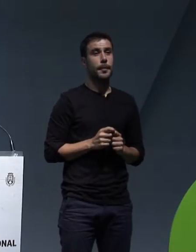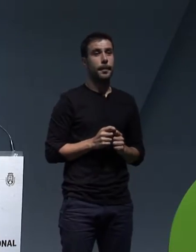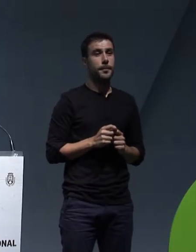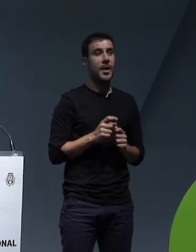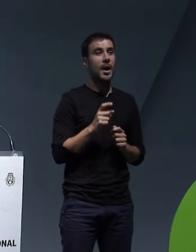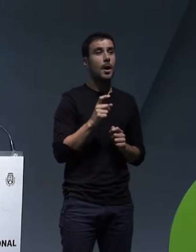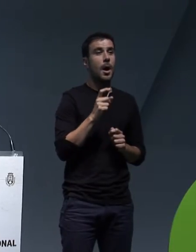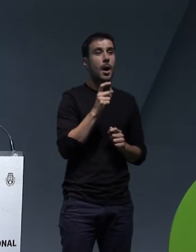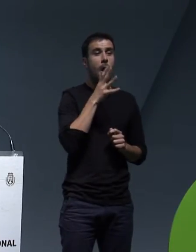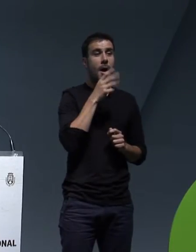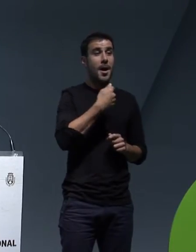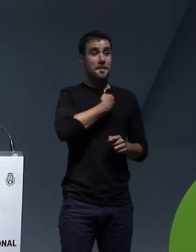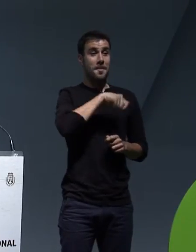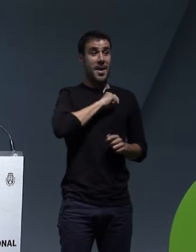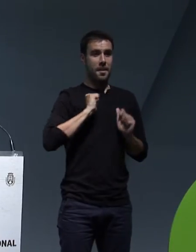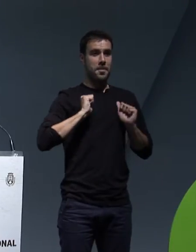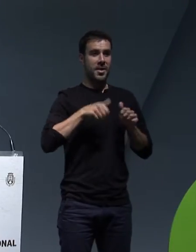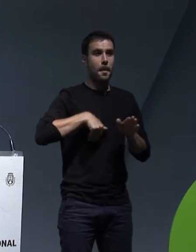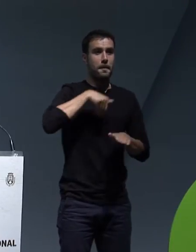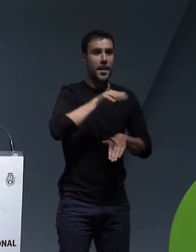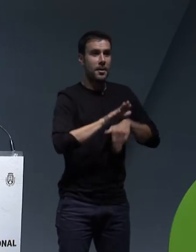apertura hacia un país democrático,